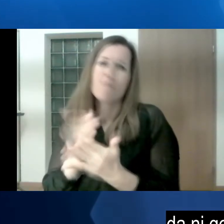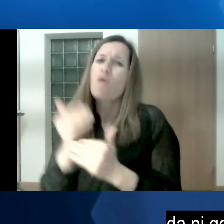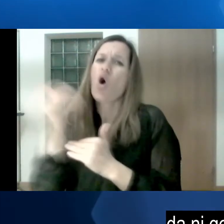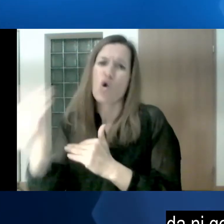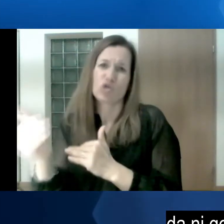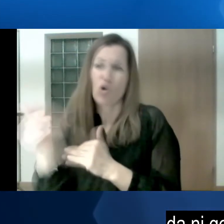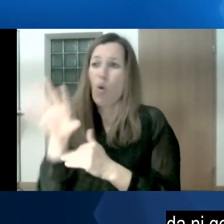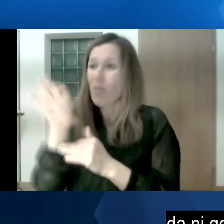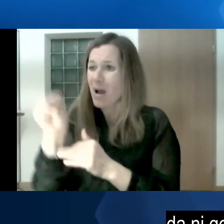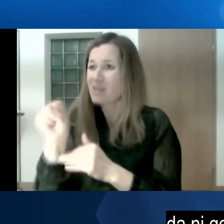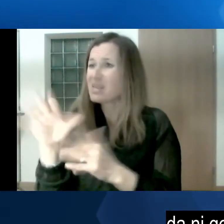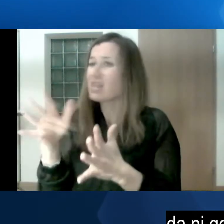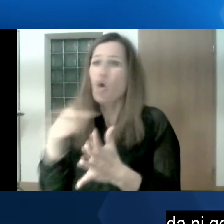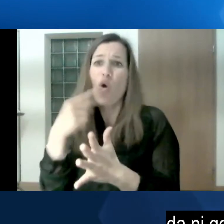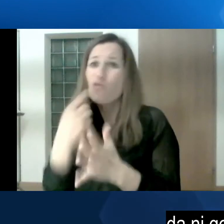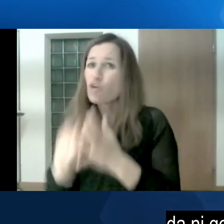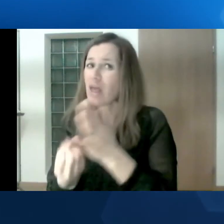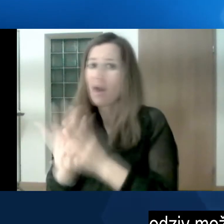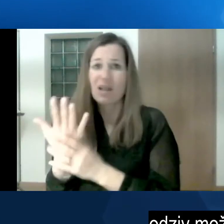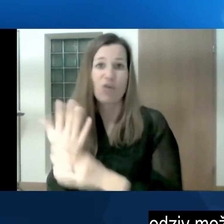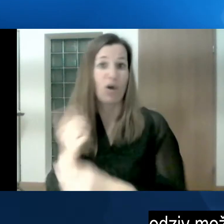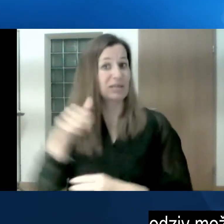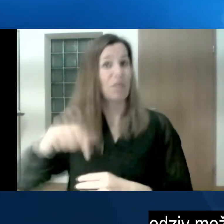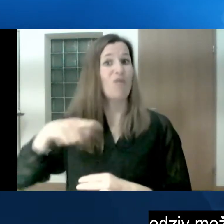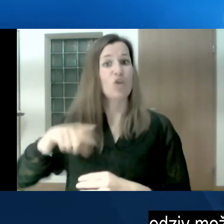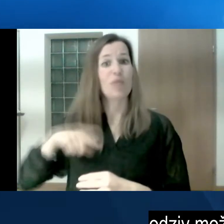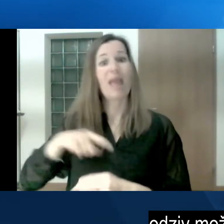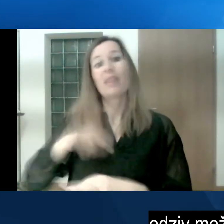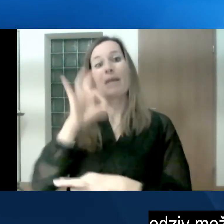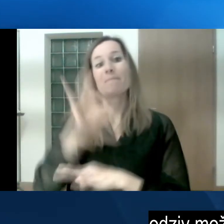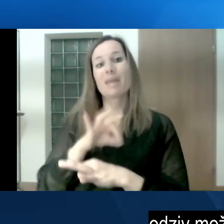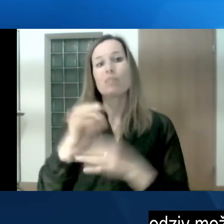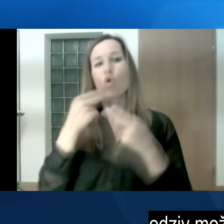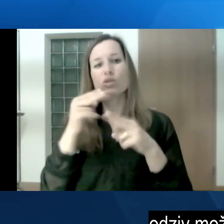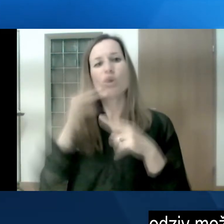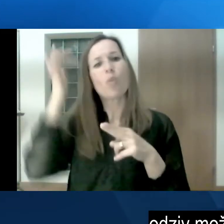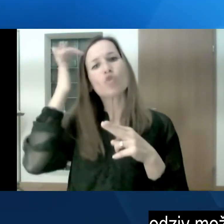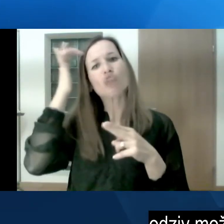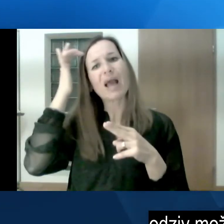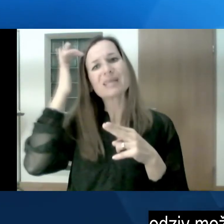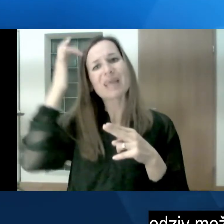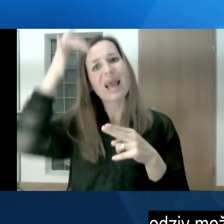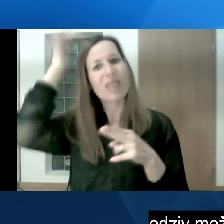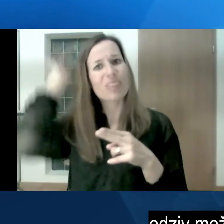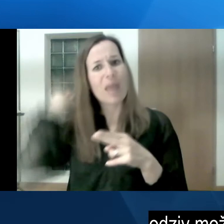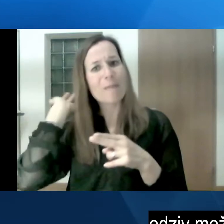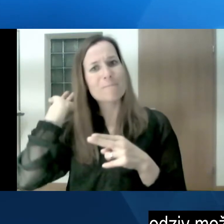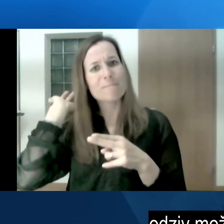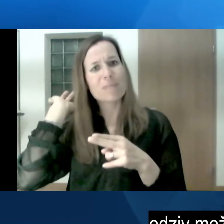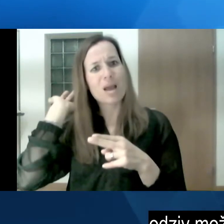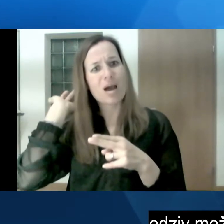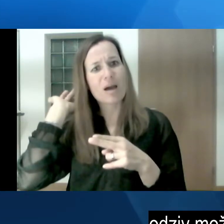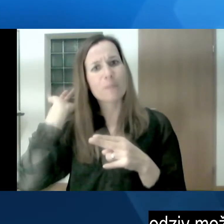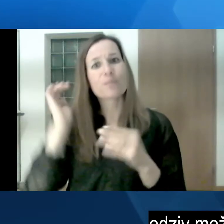razvoja. Samo v Ljubljani merimo odziv možganskega debla na, se pravi, frekvenčno